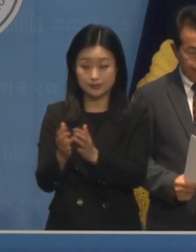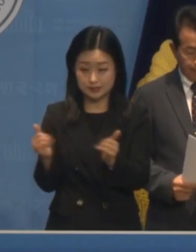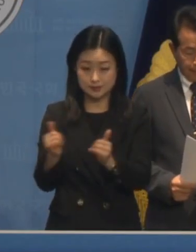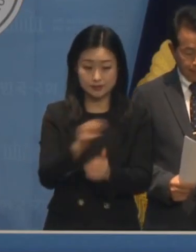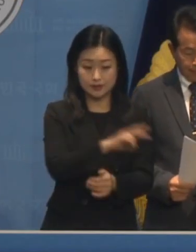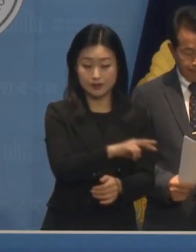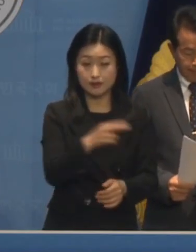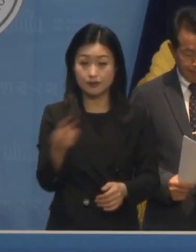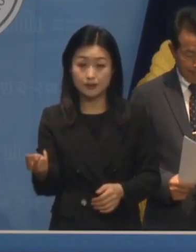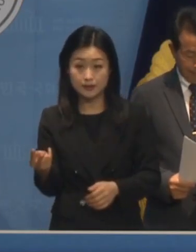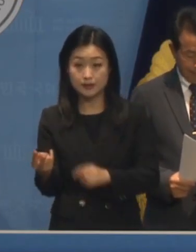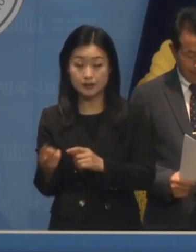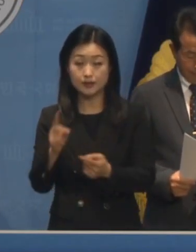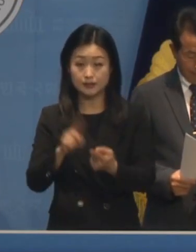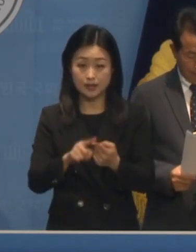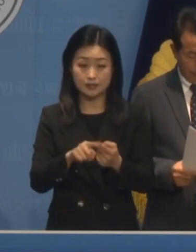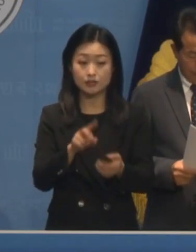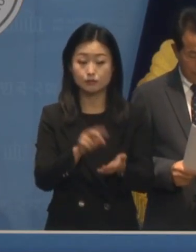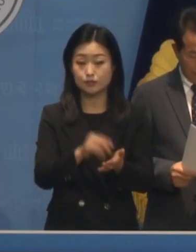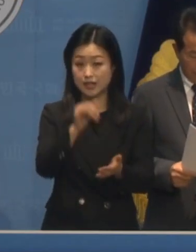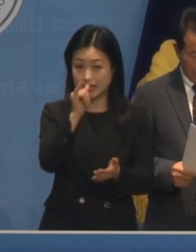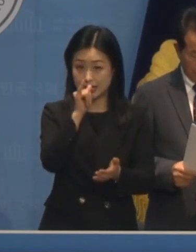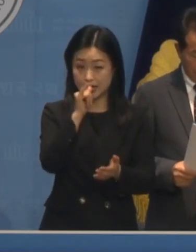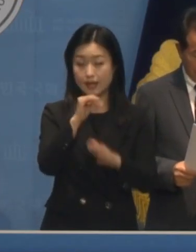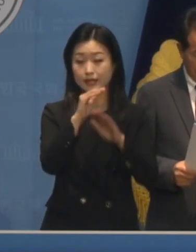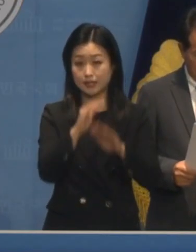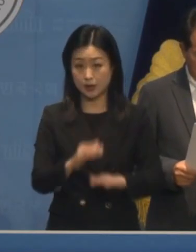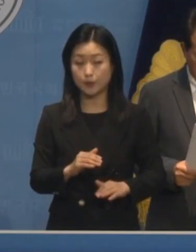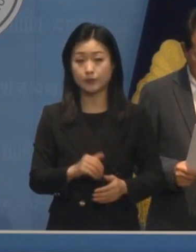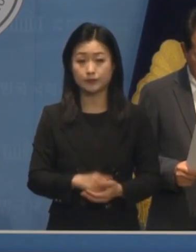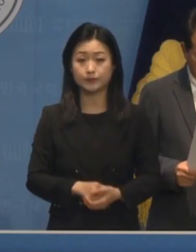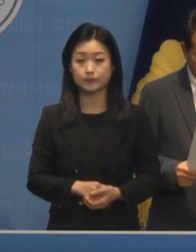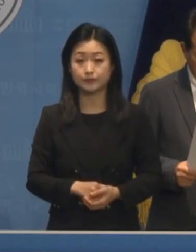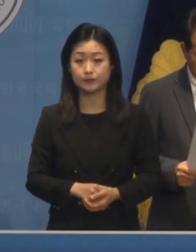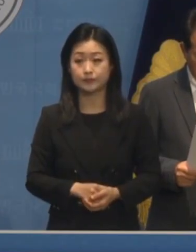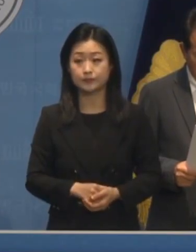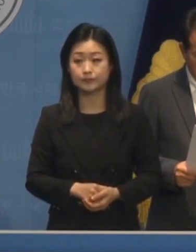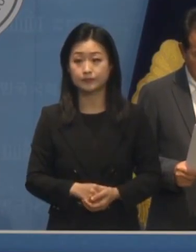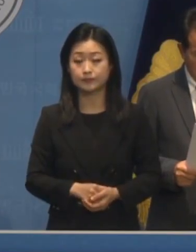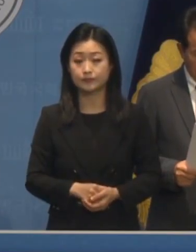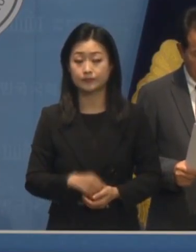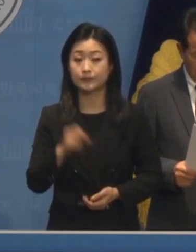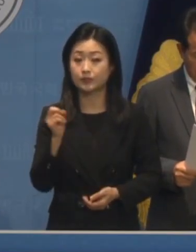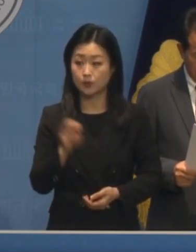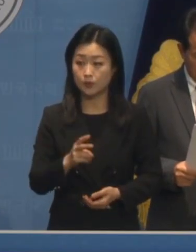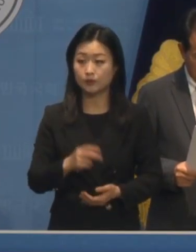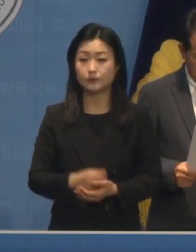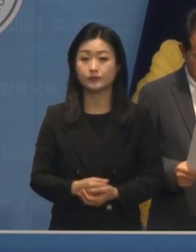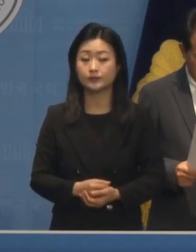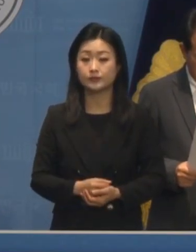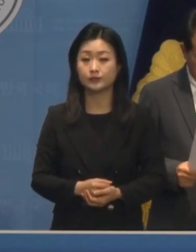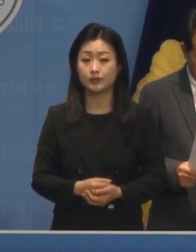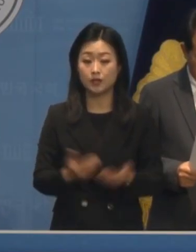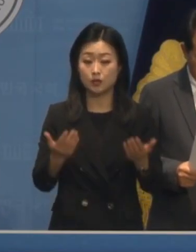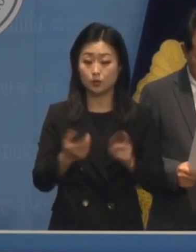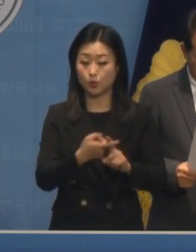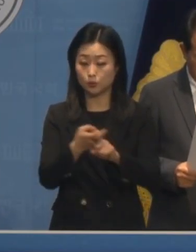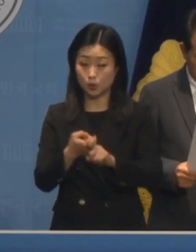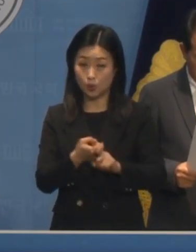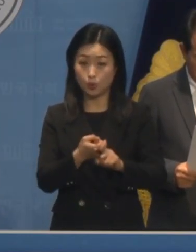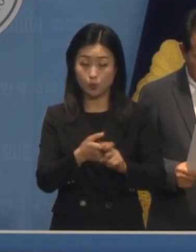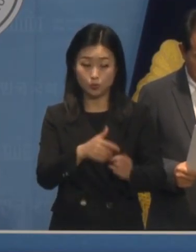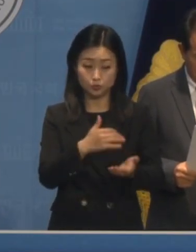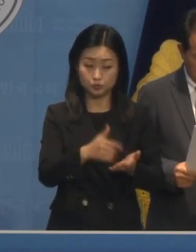해소된 것으로 해석하는 관점에 입각해 있습니다 또한 거대 노조 형성으로